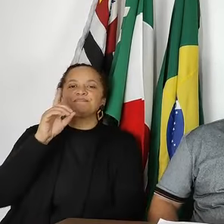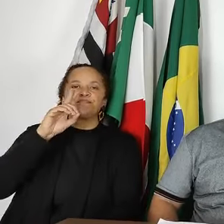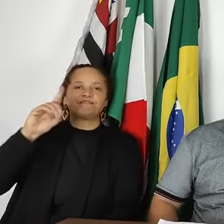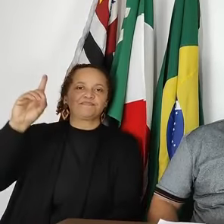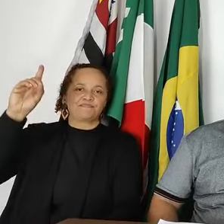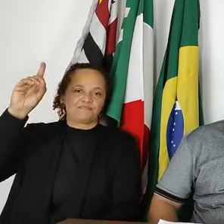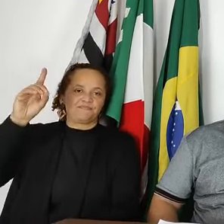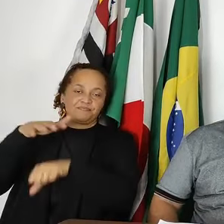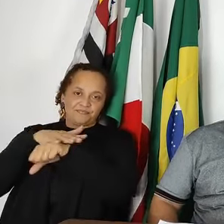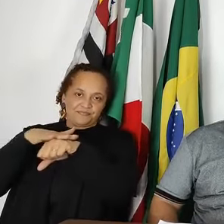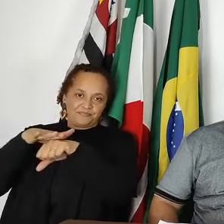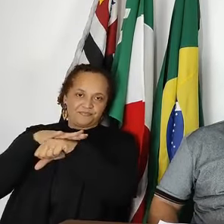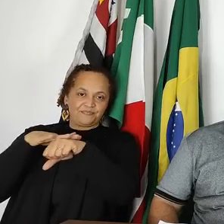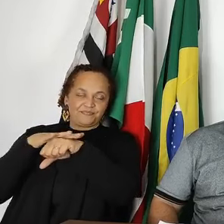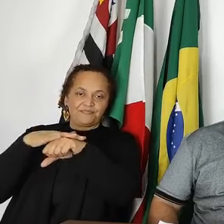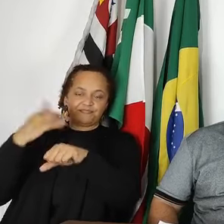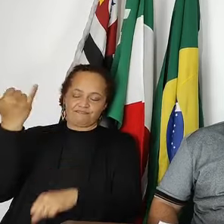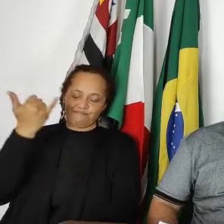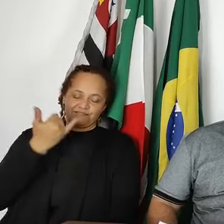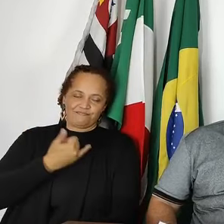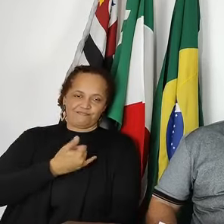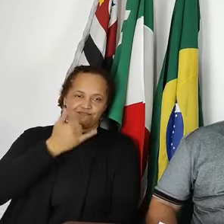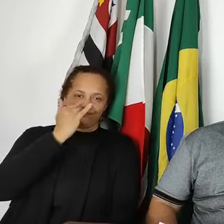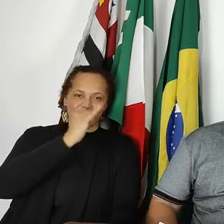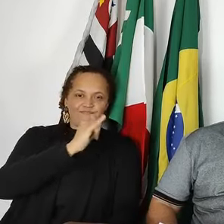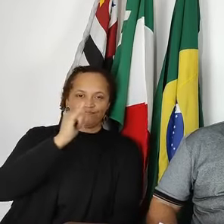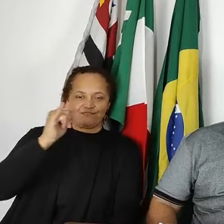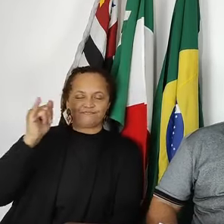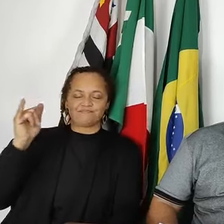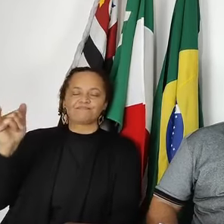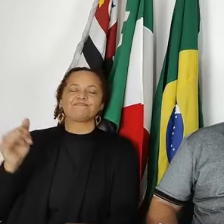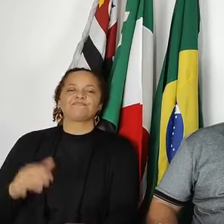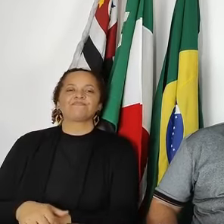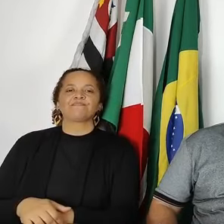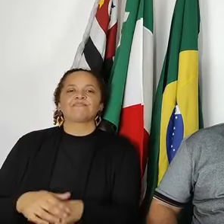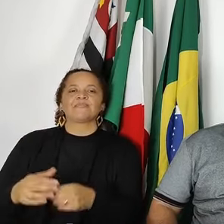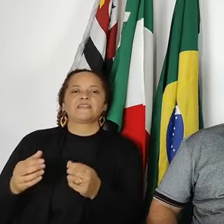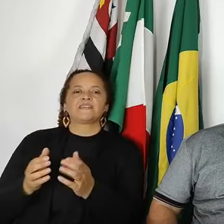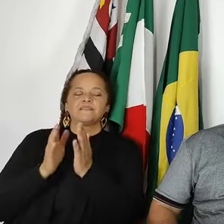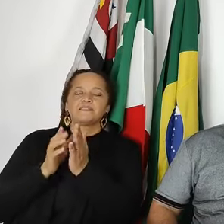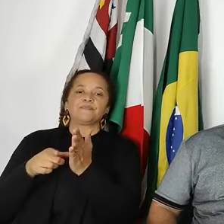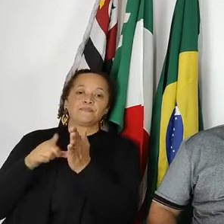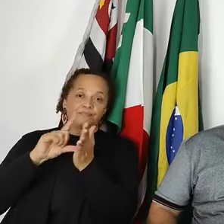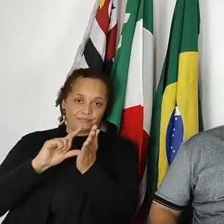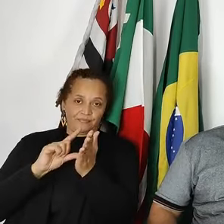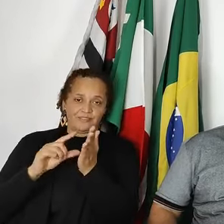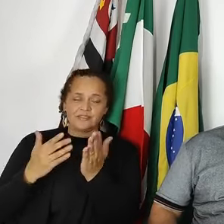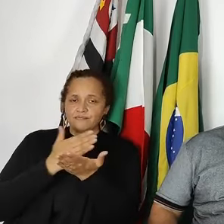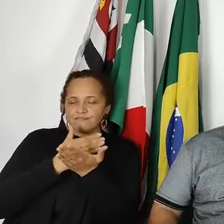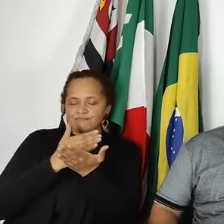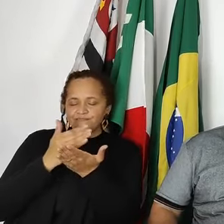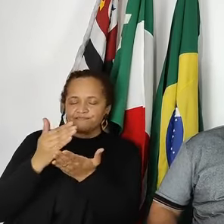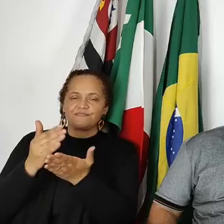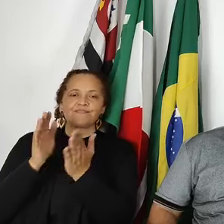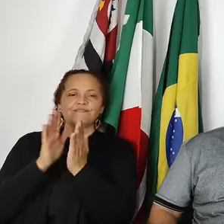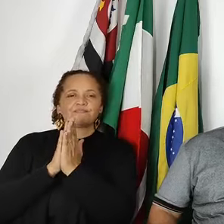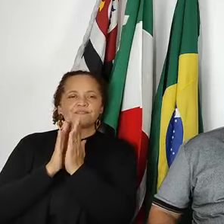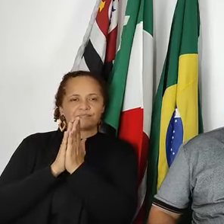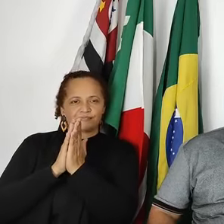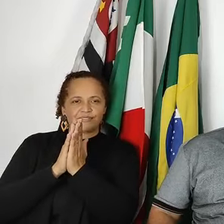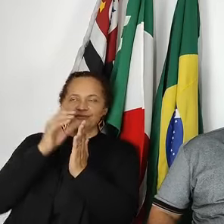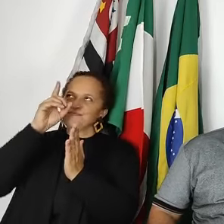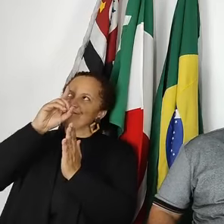conosco imensamente nessa noite, né? E antes de tudo, né? Eu quero falar para os irmãos, para a gente fazer uma oração, né? Para